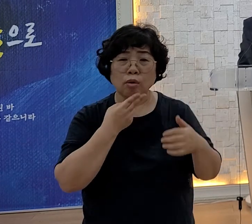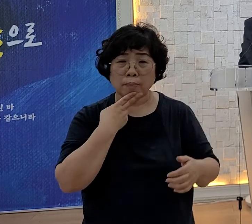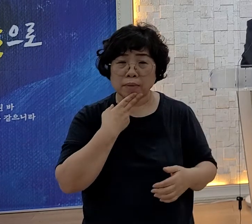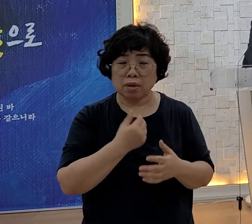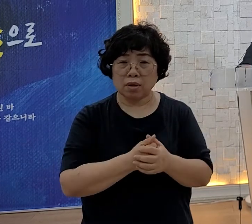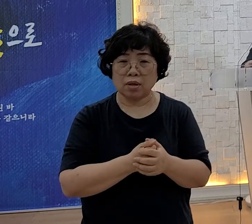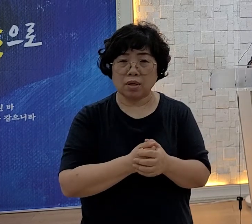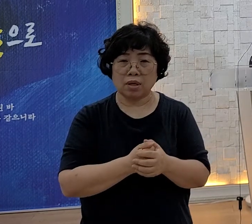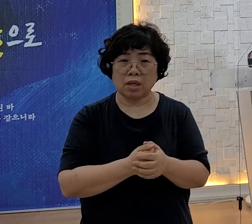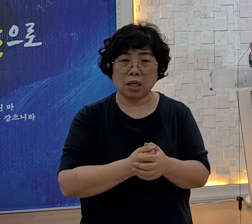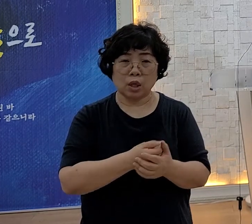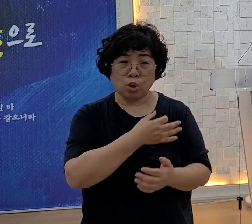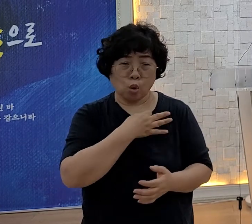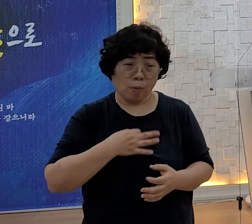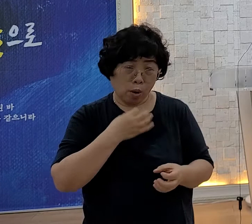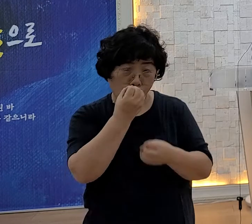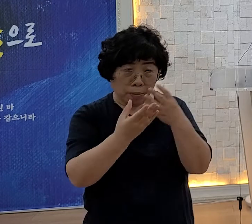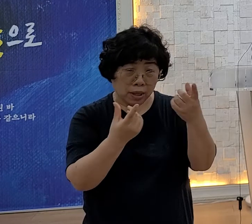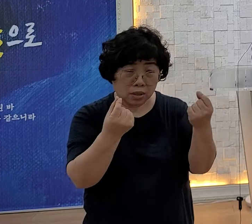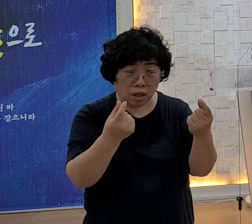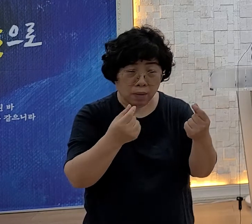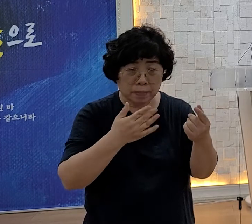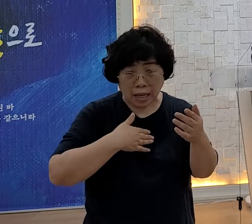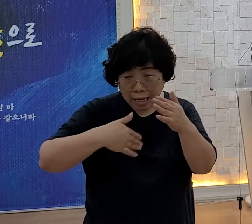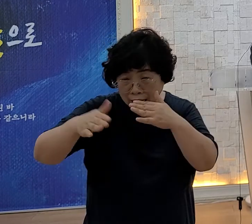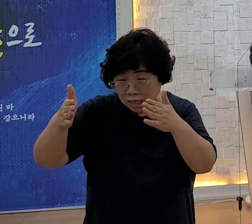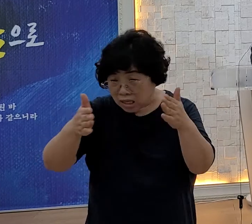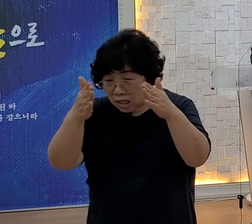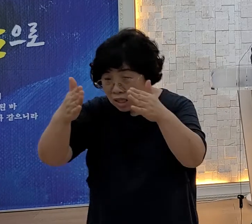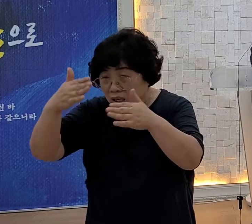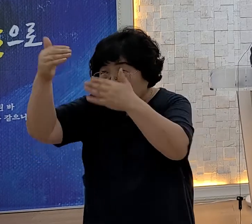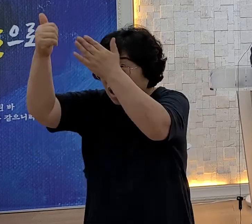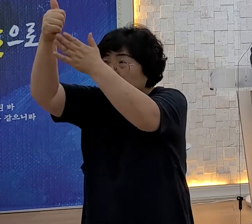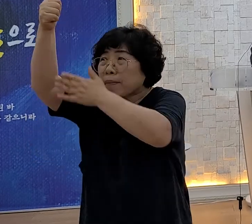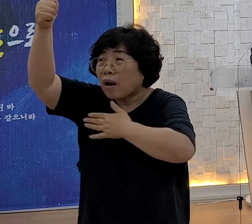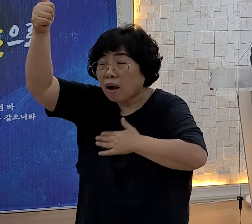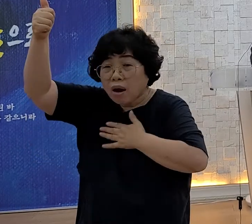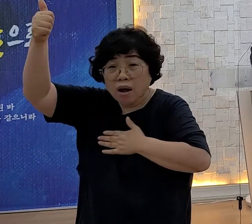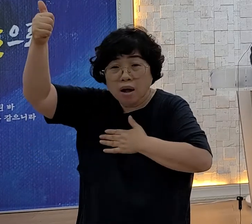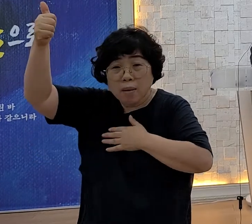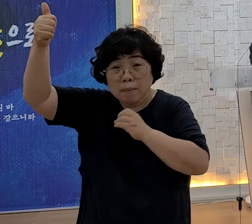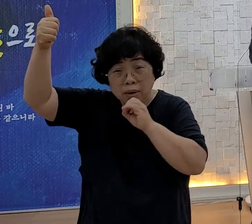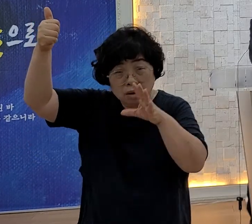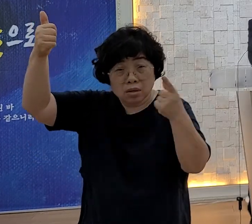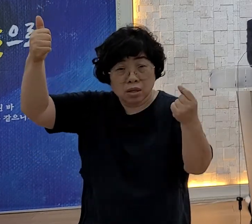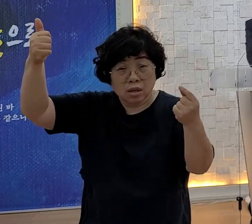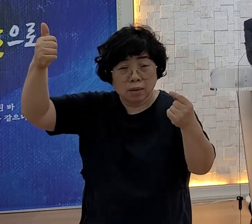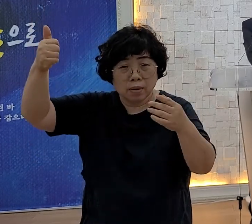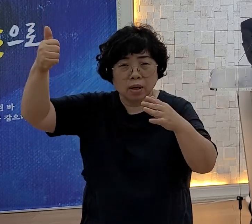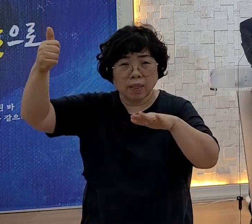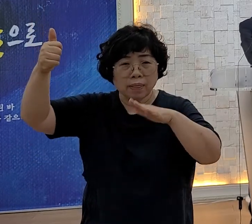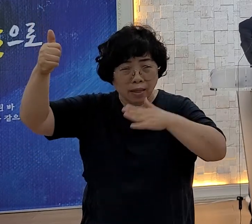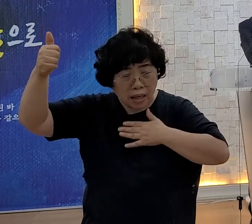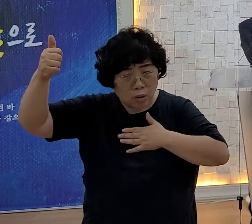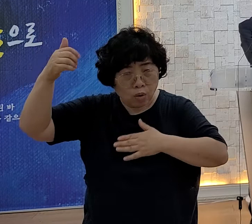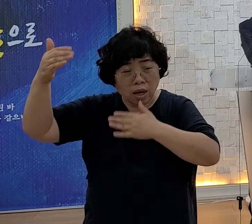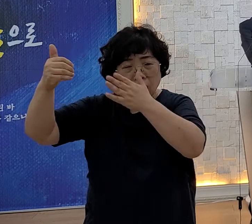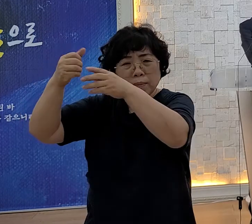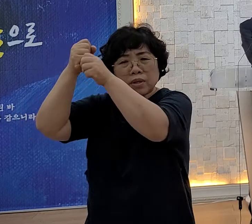했을까요? 나의 가는 길을 그가 아시나니. 오직 하나님을 의지하라. 그가